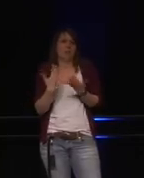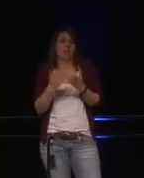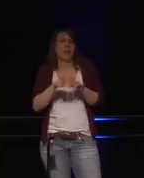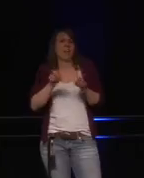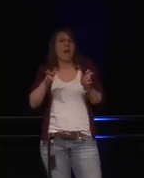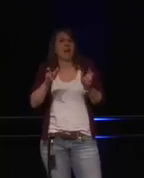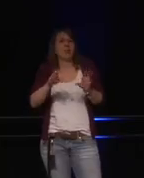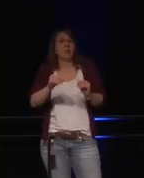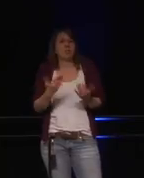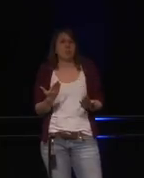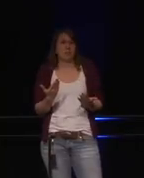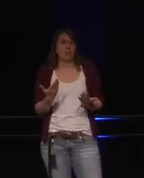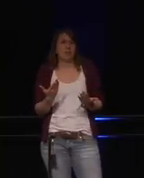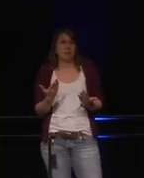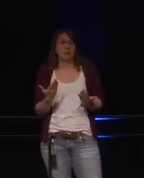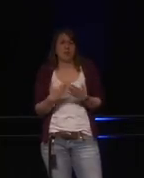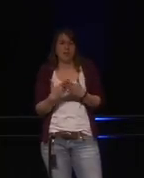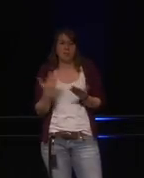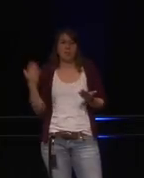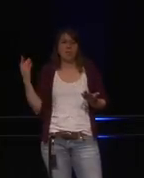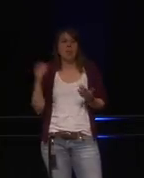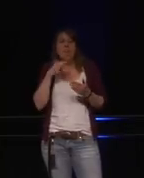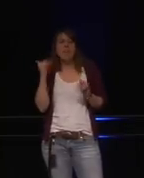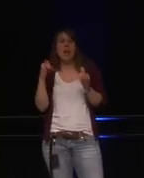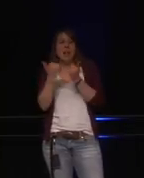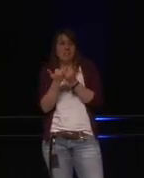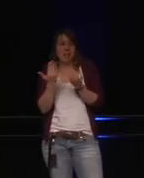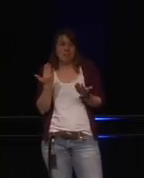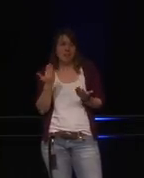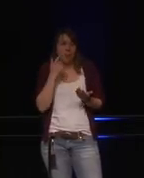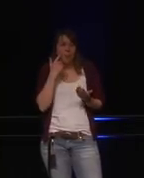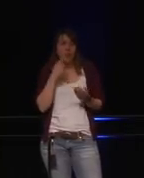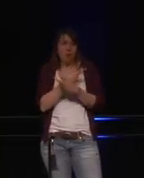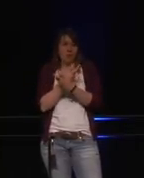que no lo destruyan pueden tener consecuencias negativas.